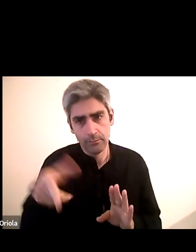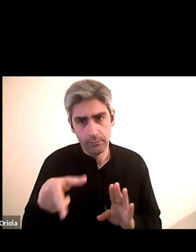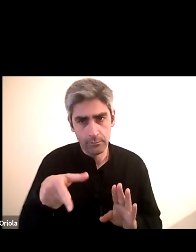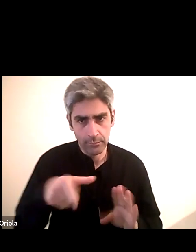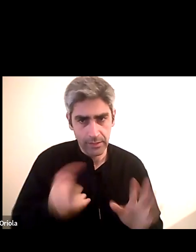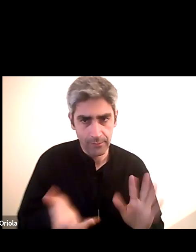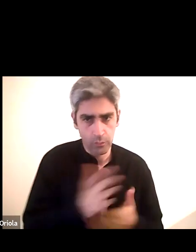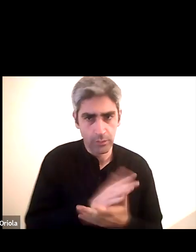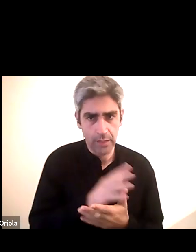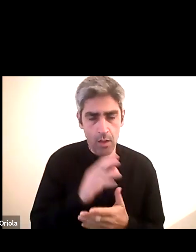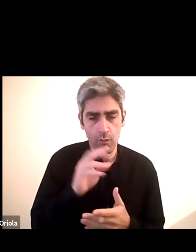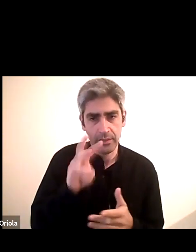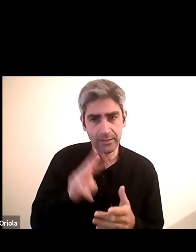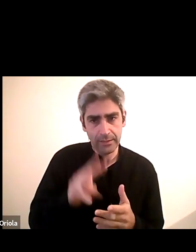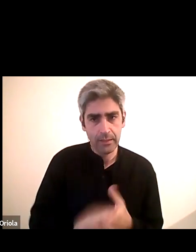revolução.